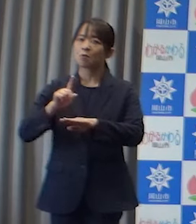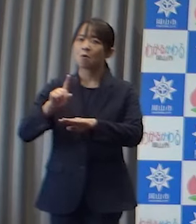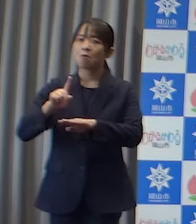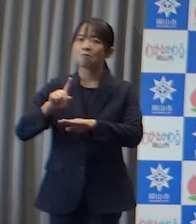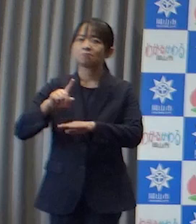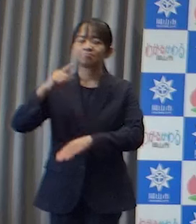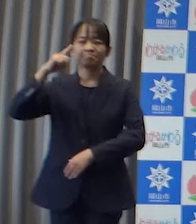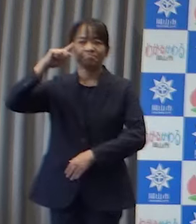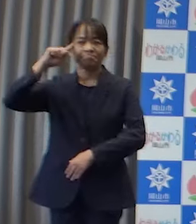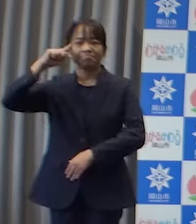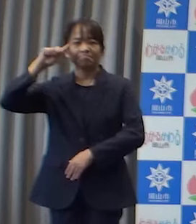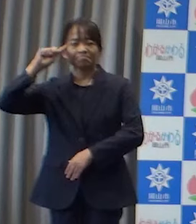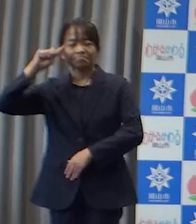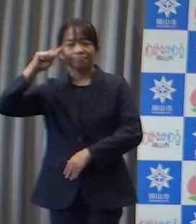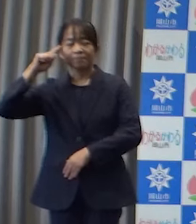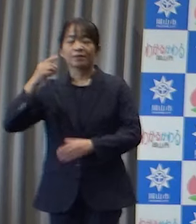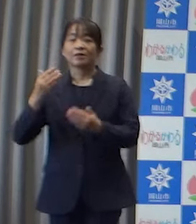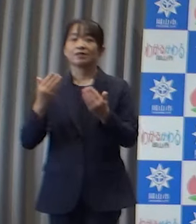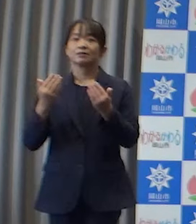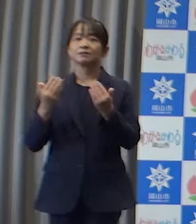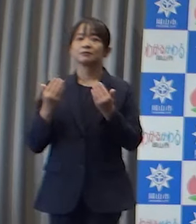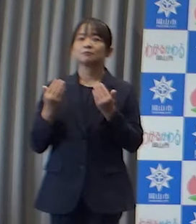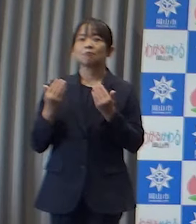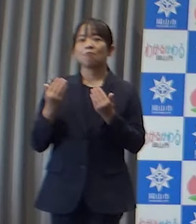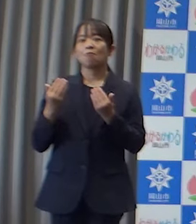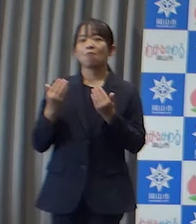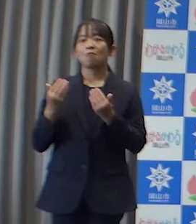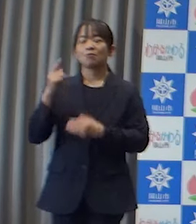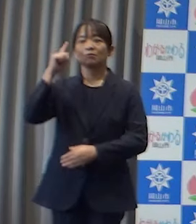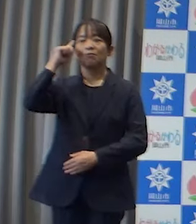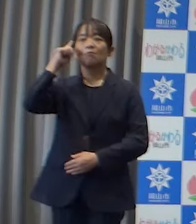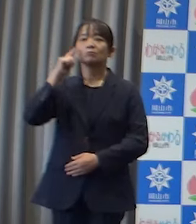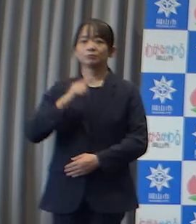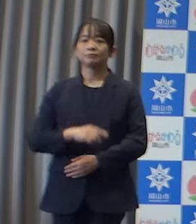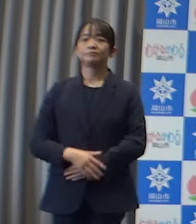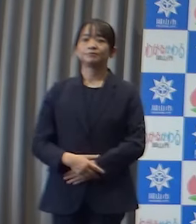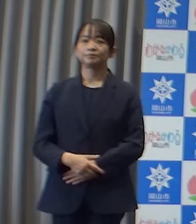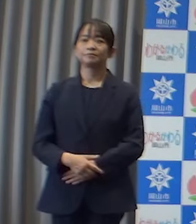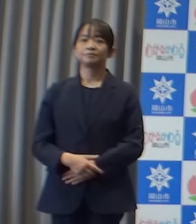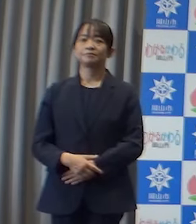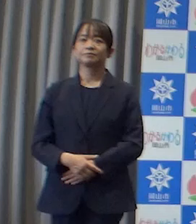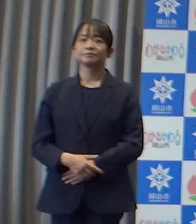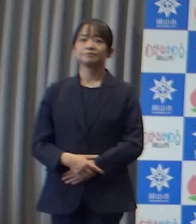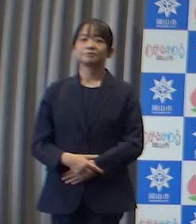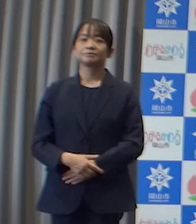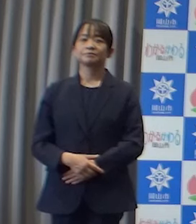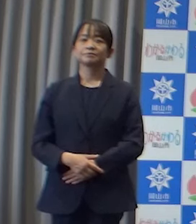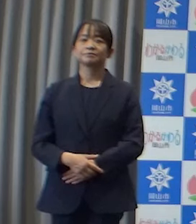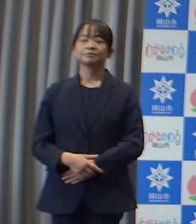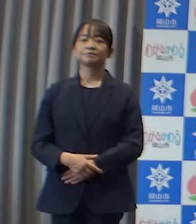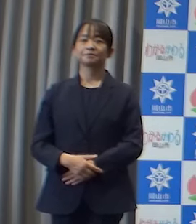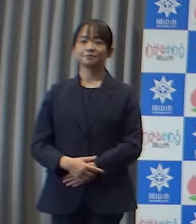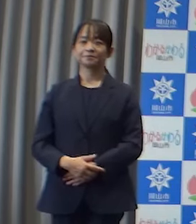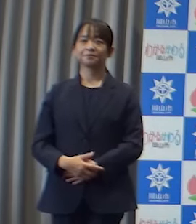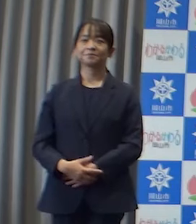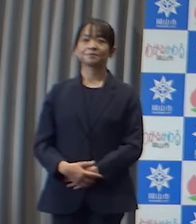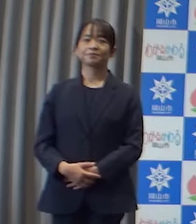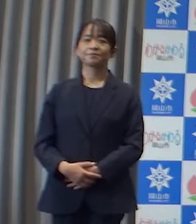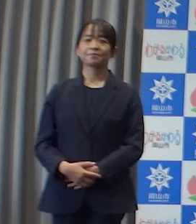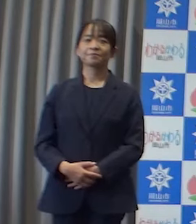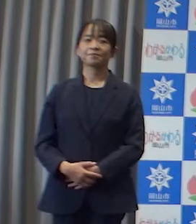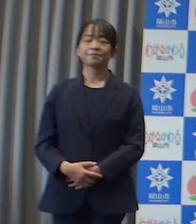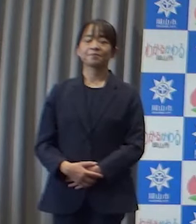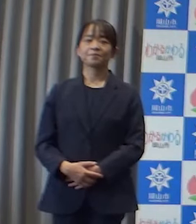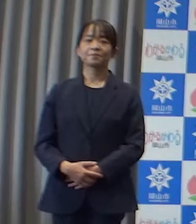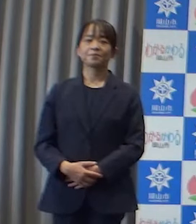けないなというように思います。ただ、まあ、前提今回は